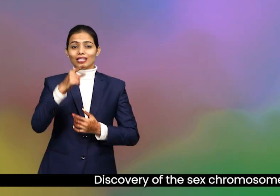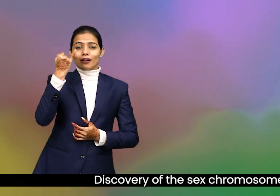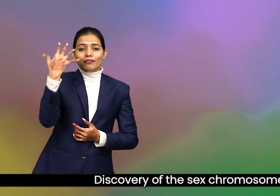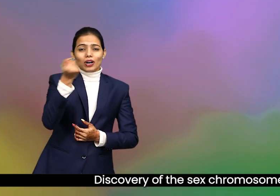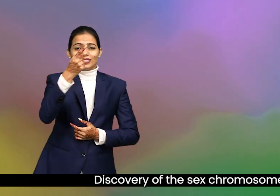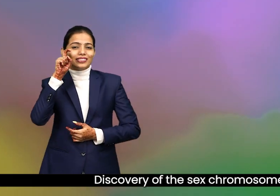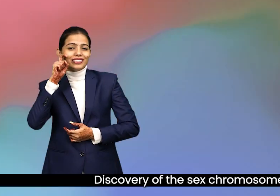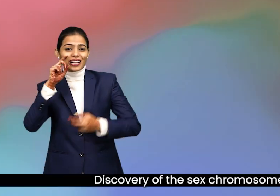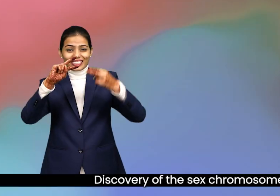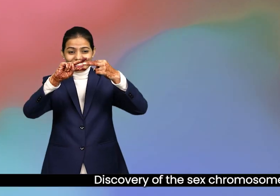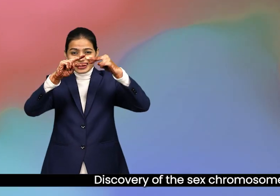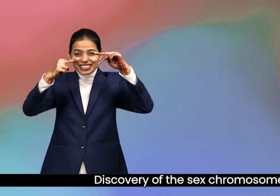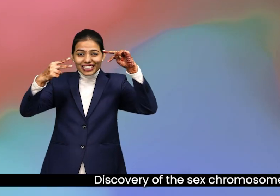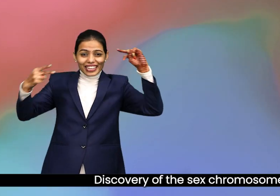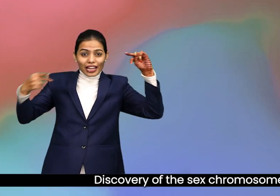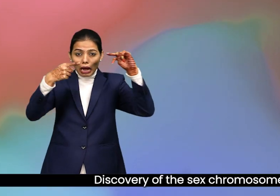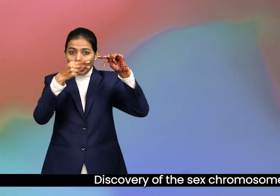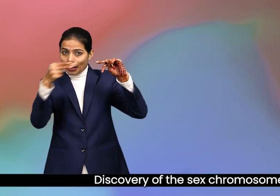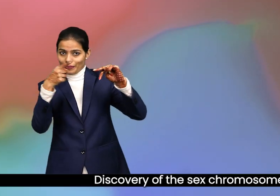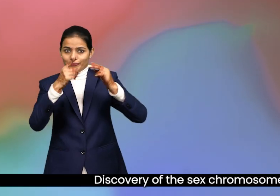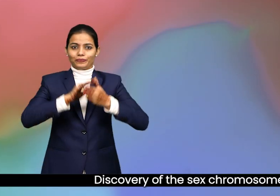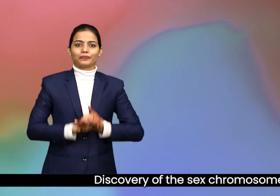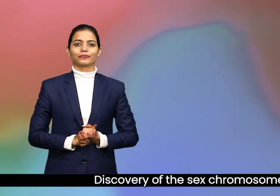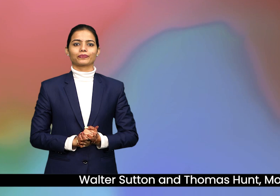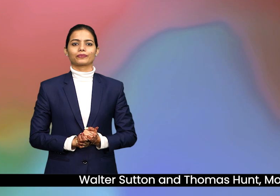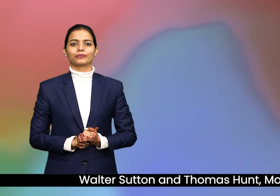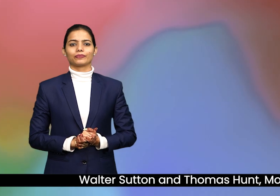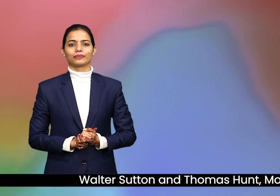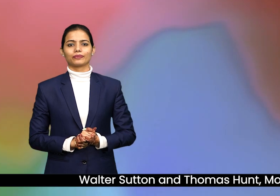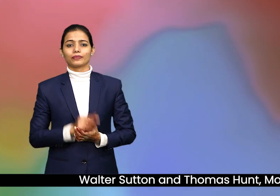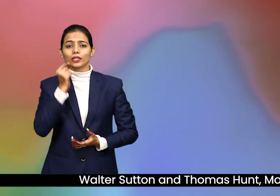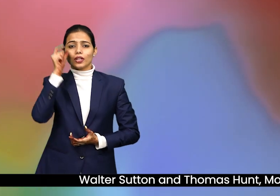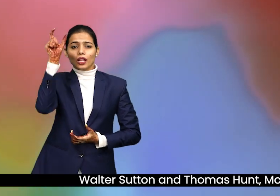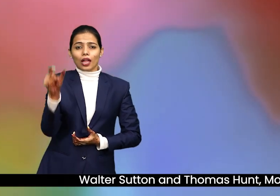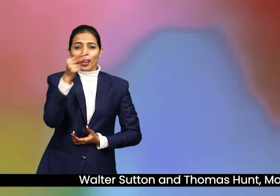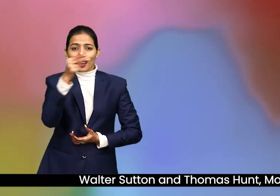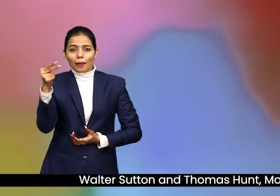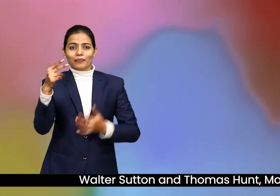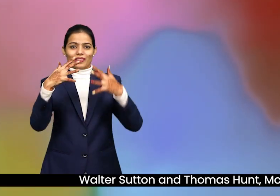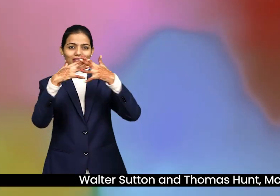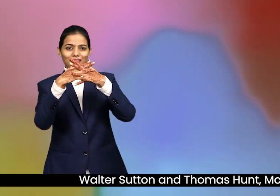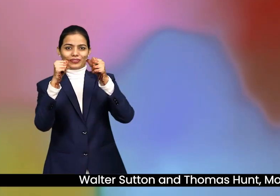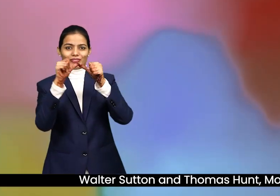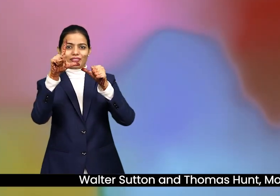டிராசோபிலாவில் of the உள்ள sex பரம்பரை chromosomes. விவரங்களை அவர்கள் உருவாக்கினர். Walter வால்டர் Sutton சுடன் மற்றும் and தாமஸ் Hunt ஹண்ட் Morgan.